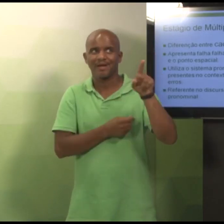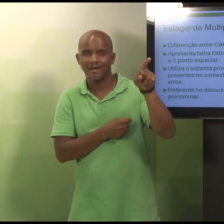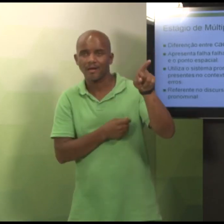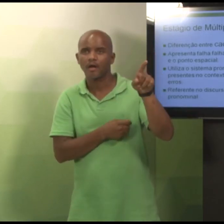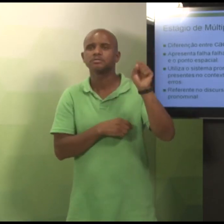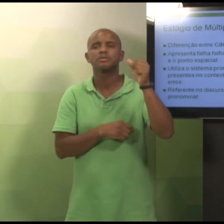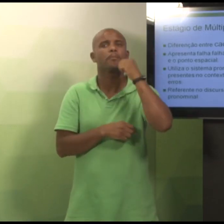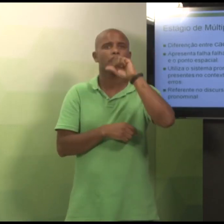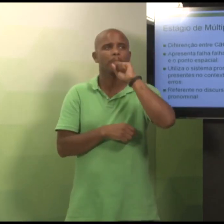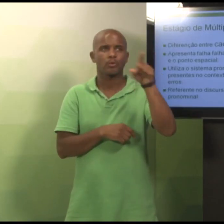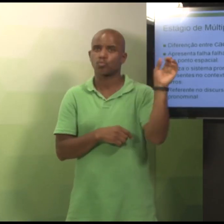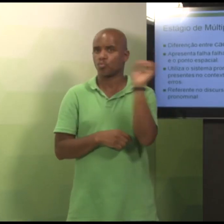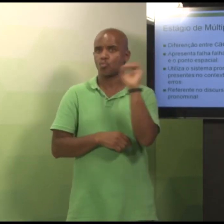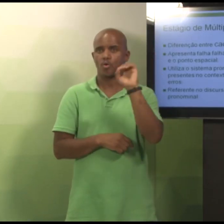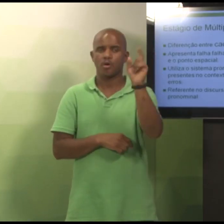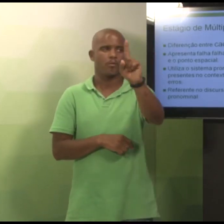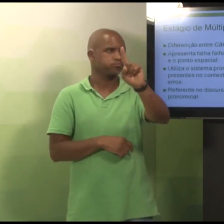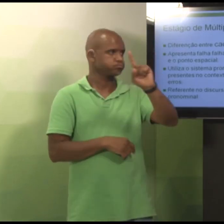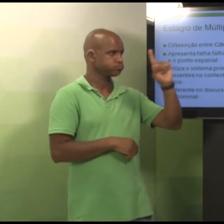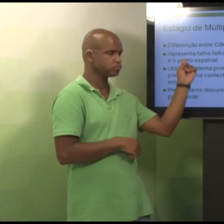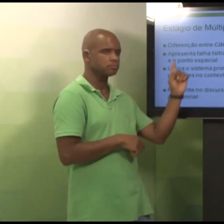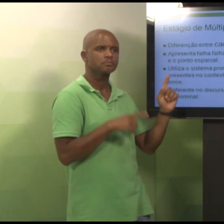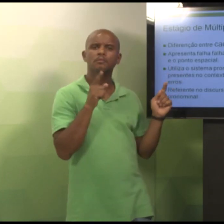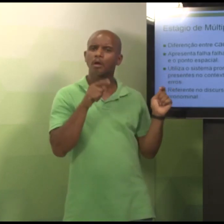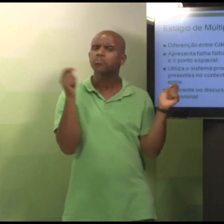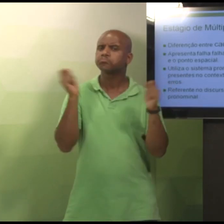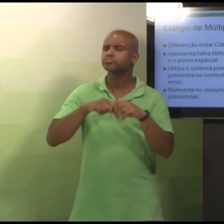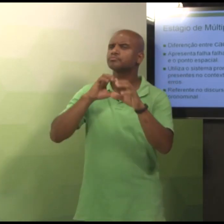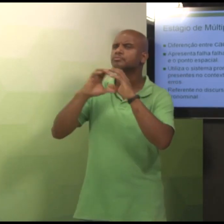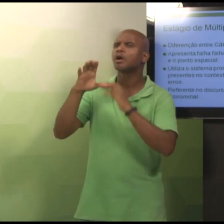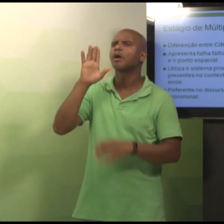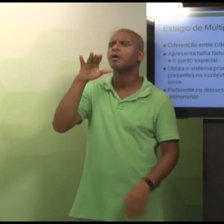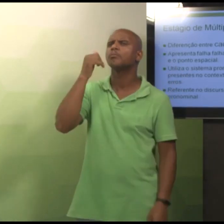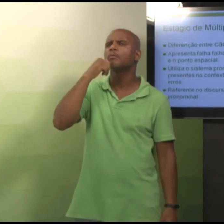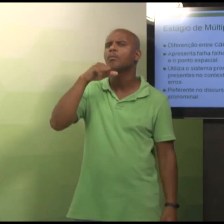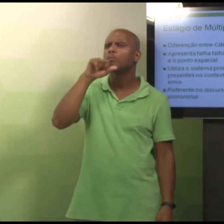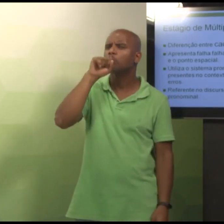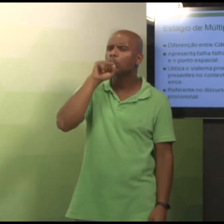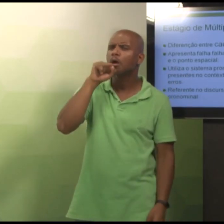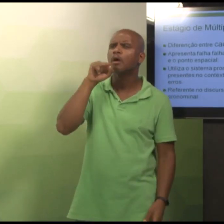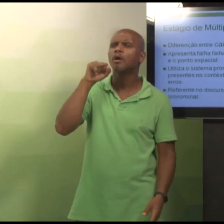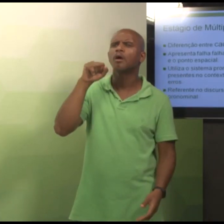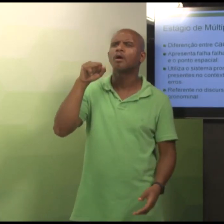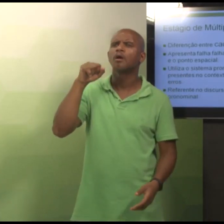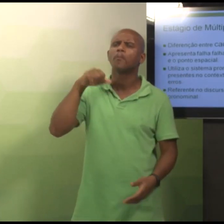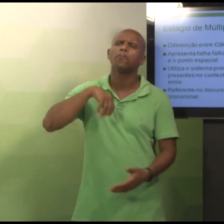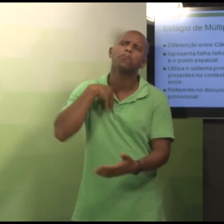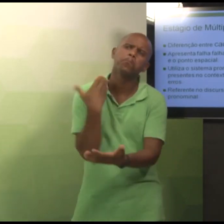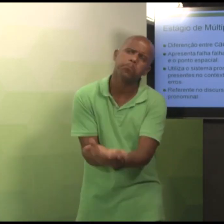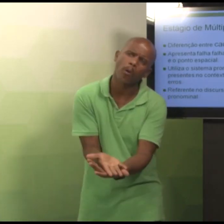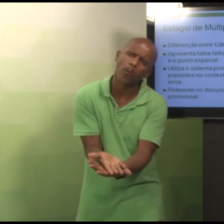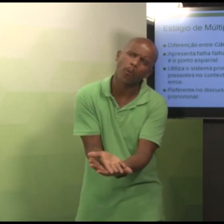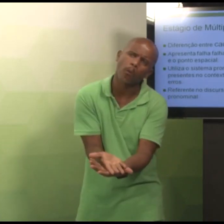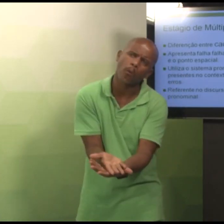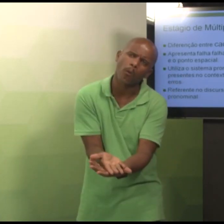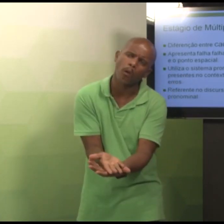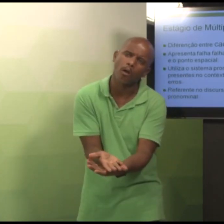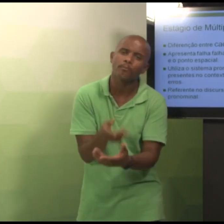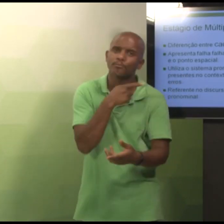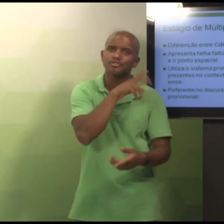Se a mãe está presente e sai, então essa criança vai se comunicar e vai